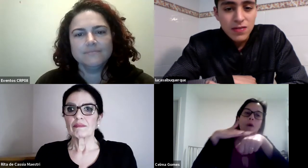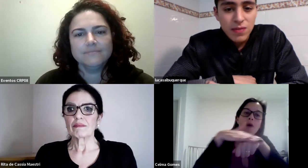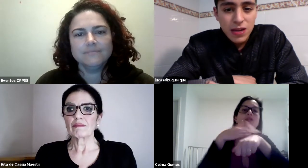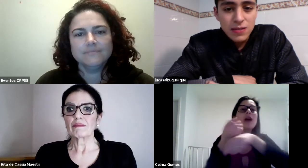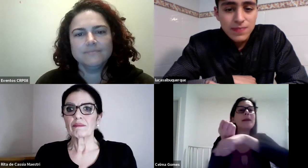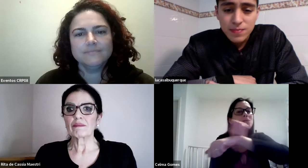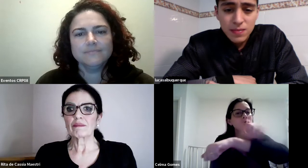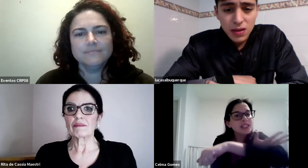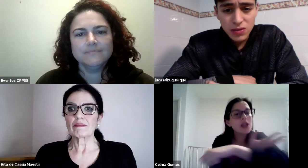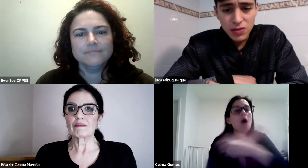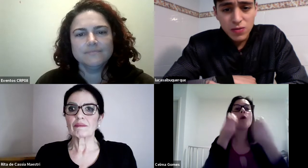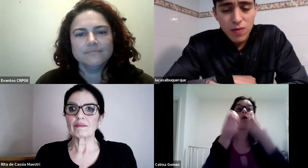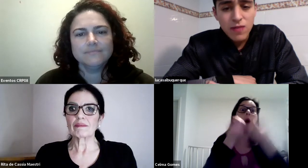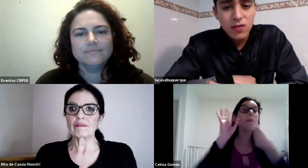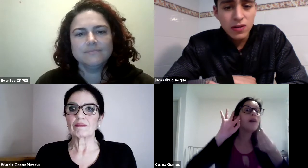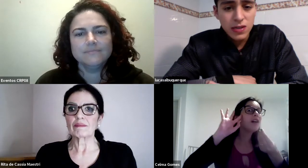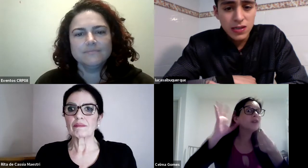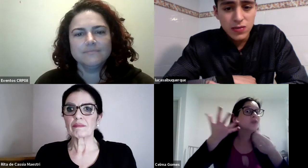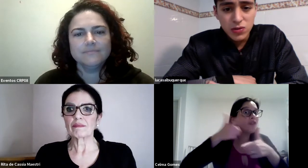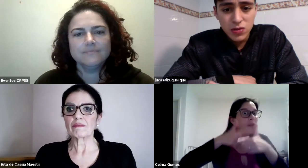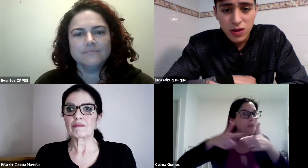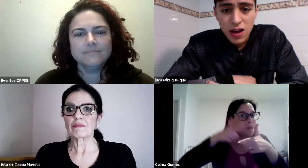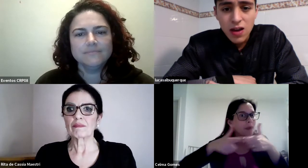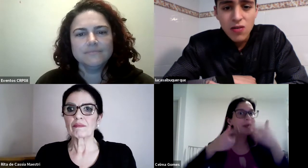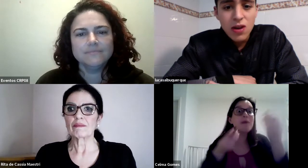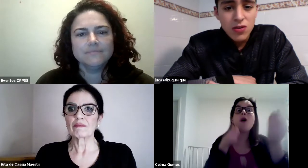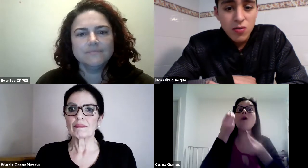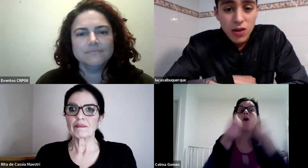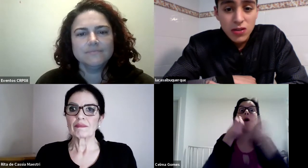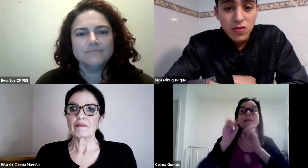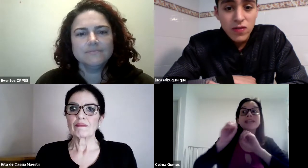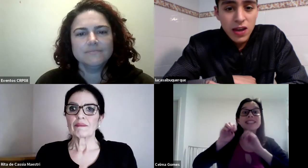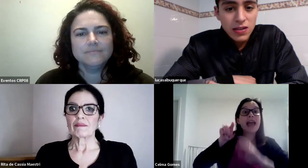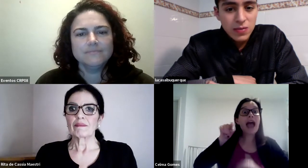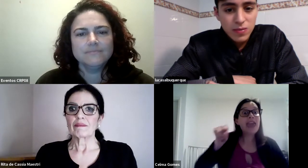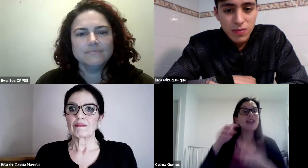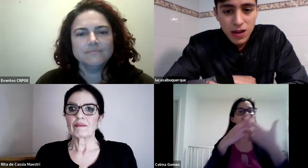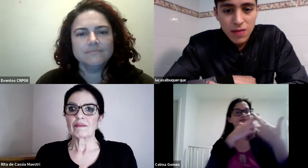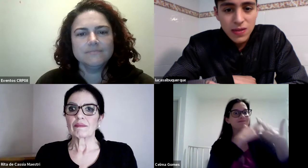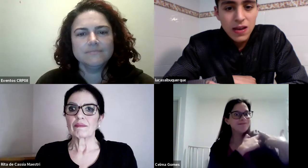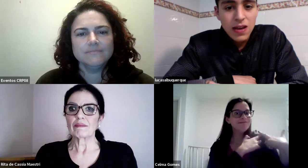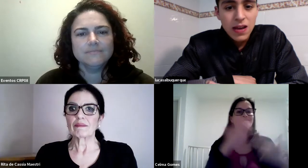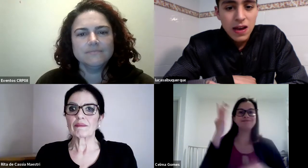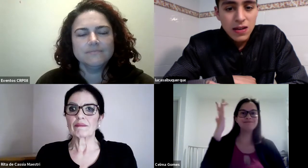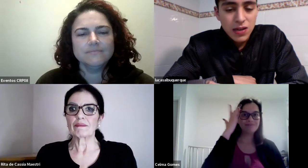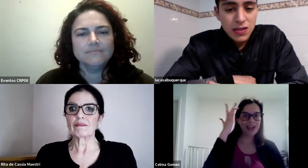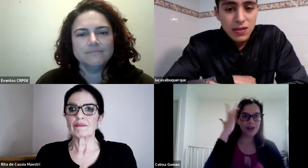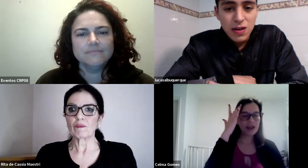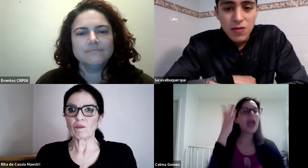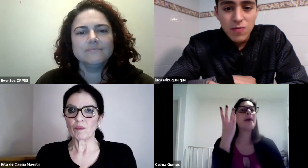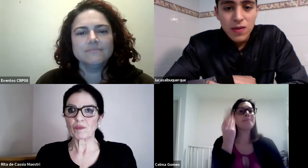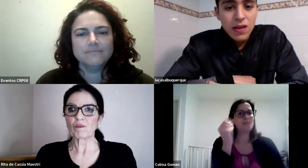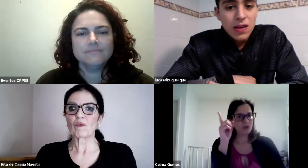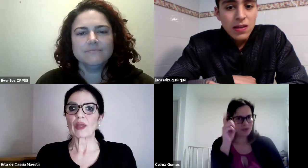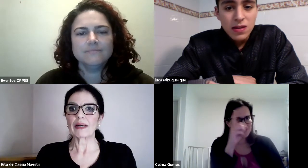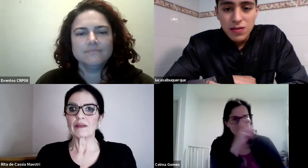as famílias não se preocupavam com a nossa questão emocional, de como resolver esses problemas, a